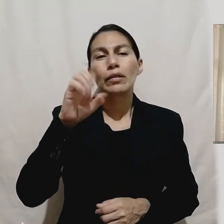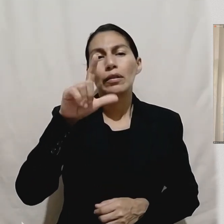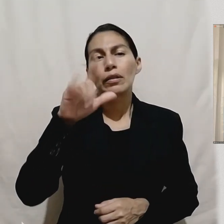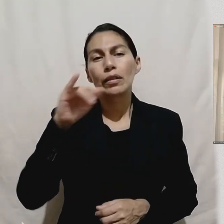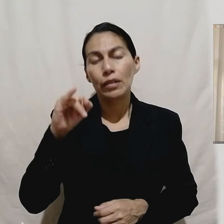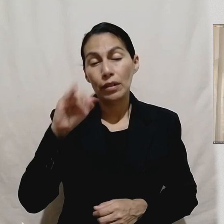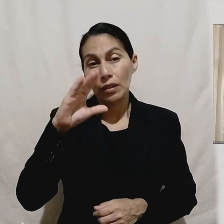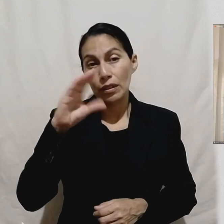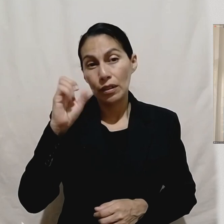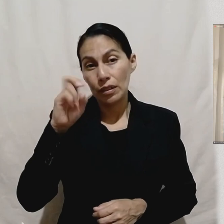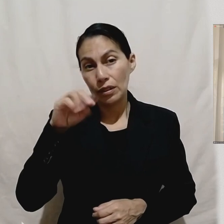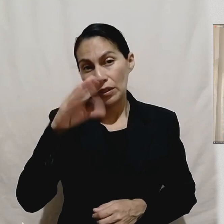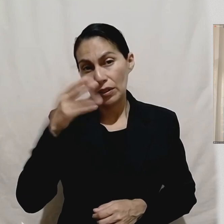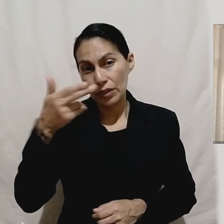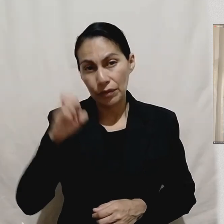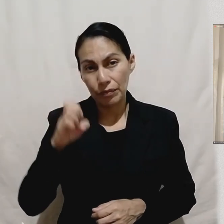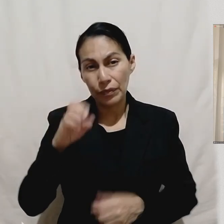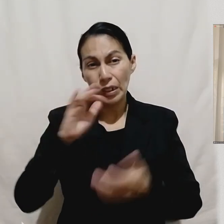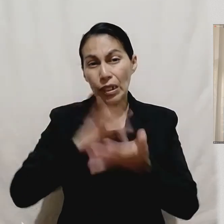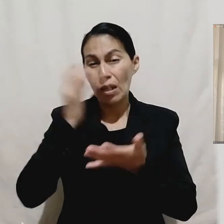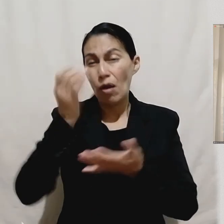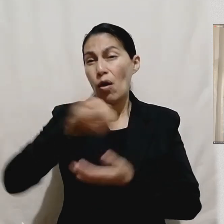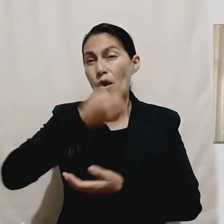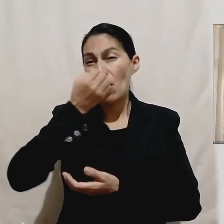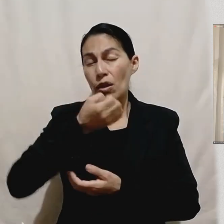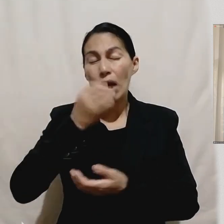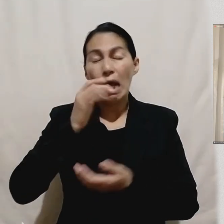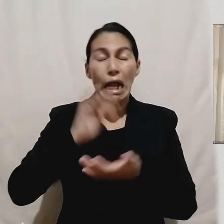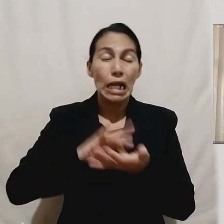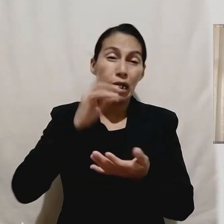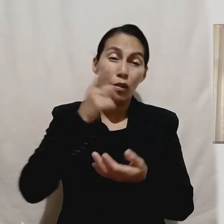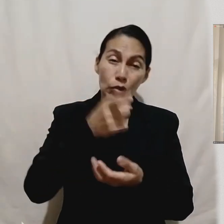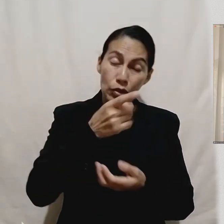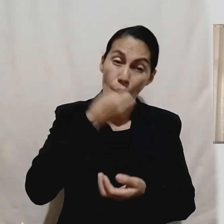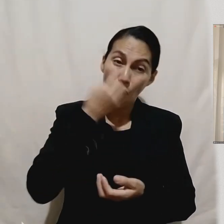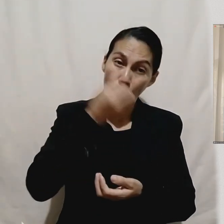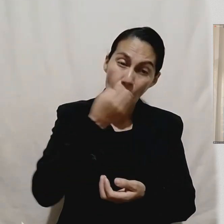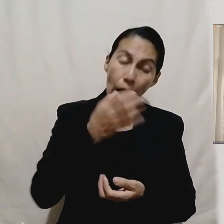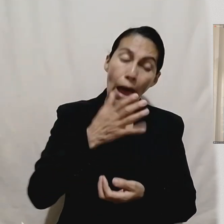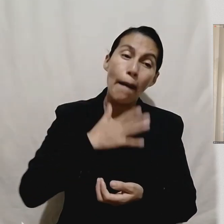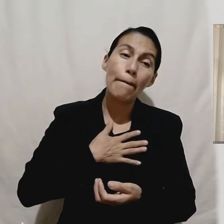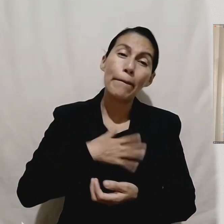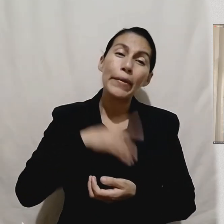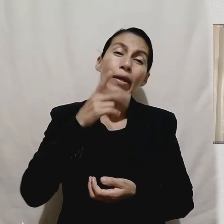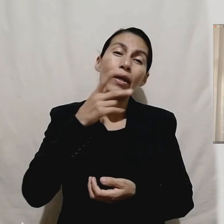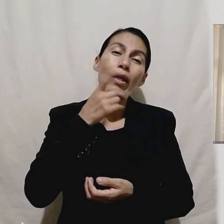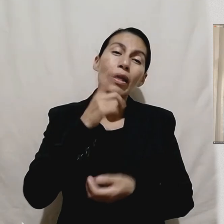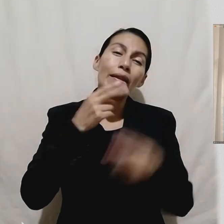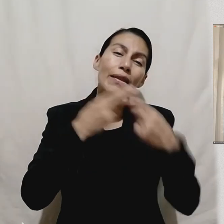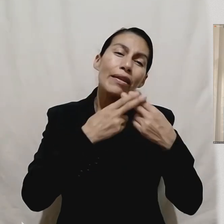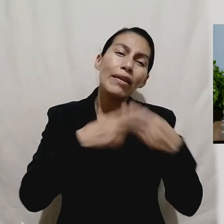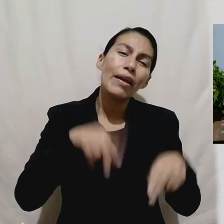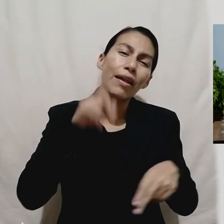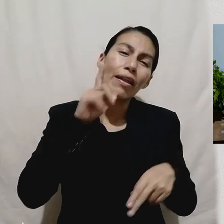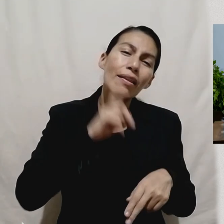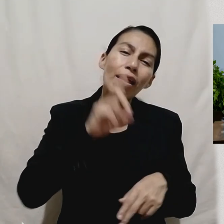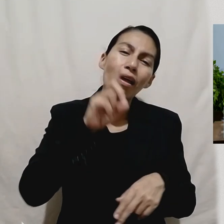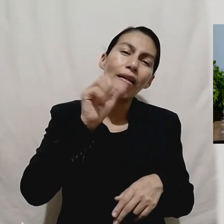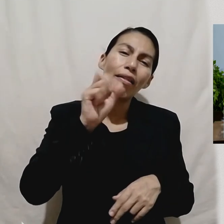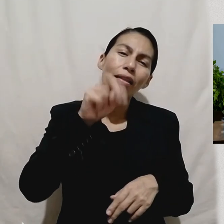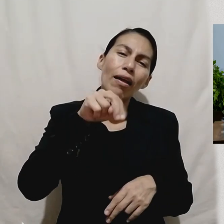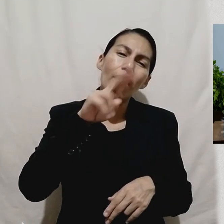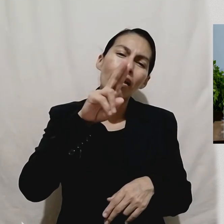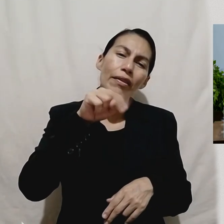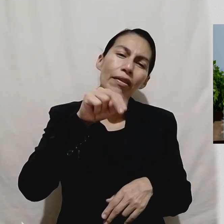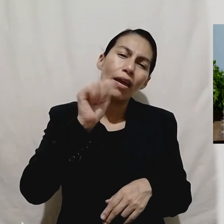porque a través de ellas Dios escuchó y mi nieta Dana Paulette está mejor Muchas gracias